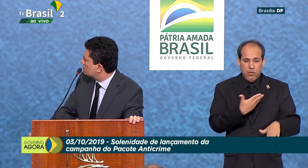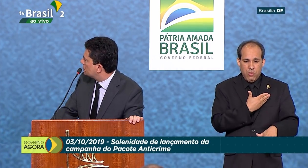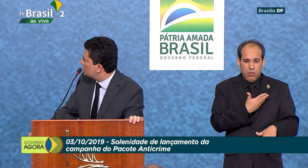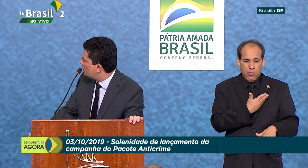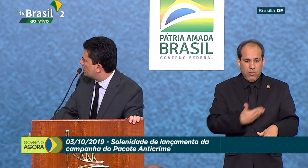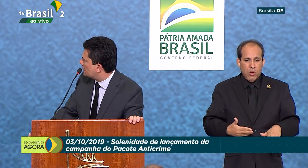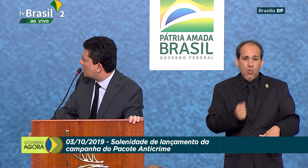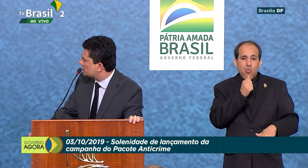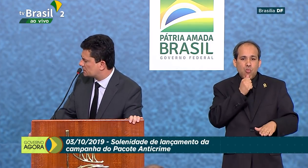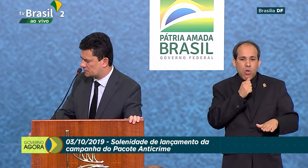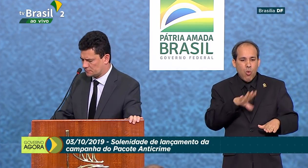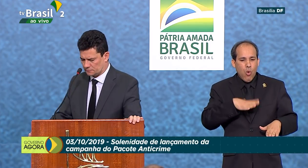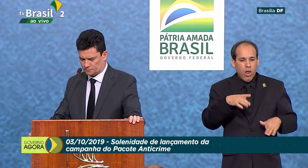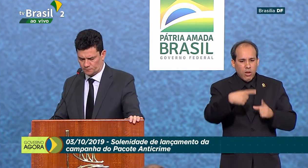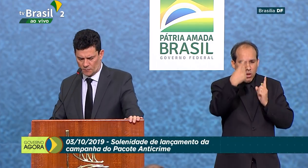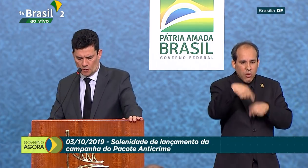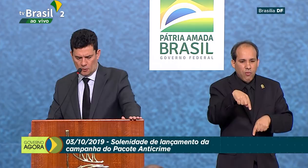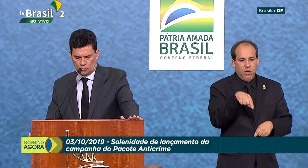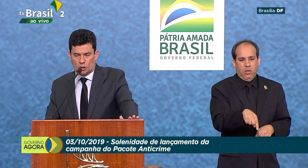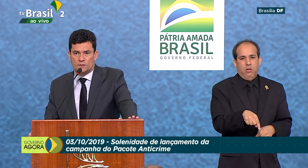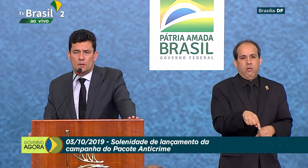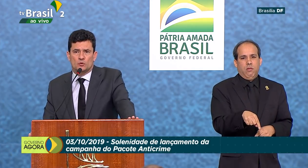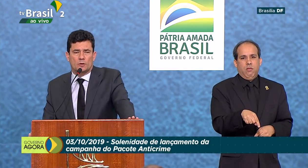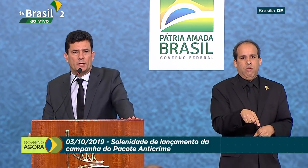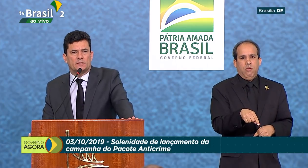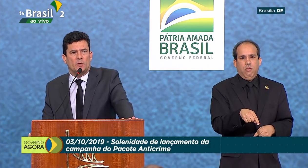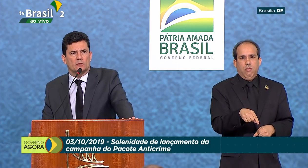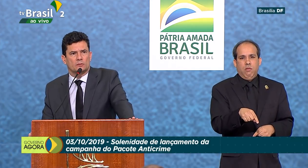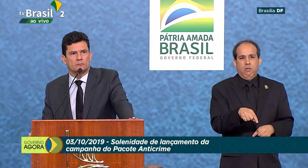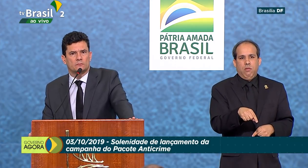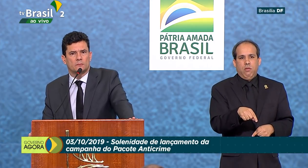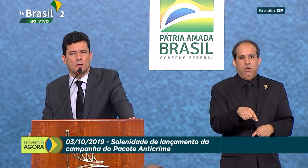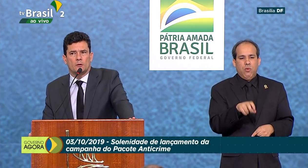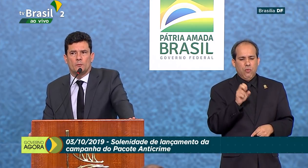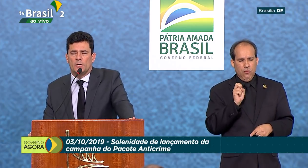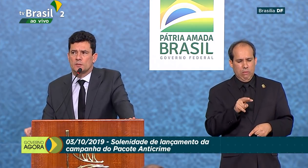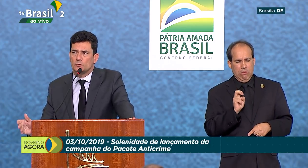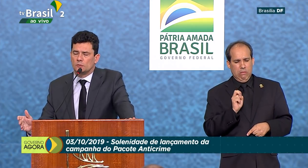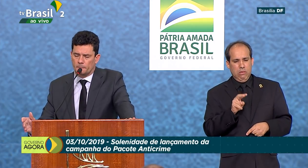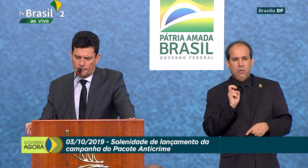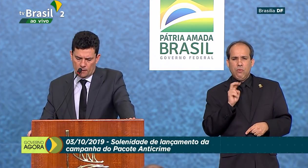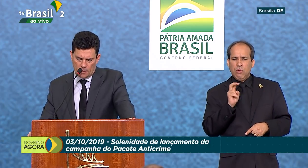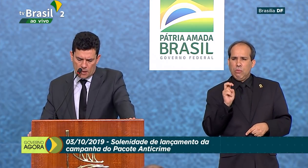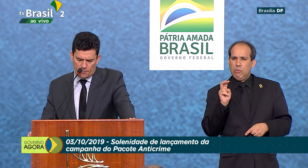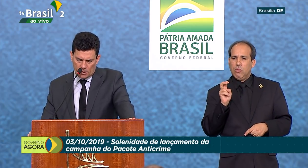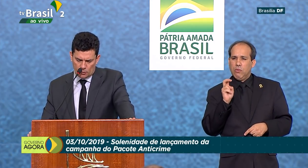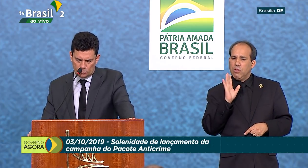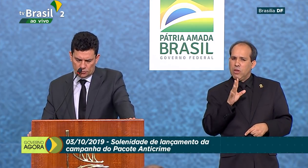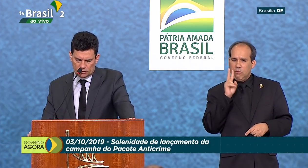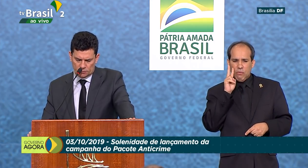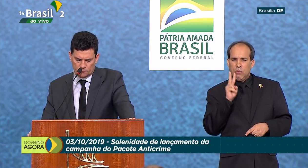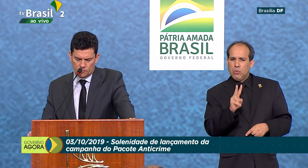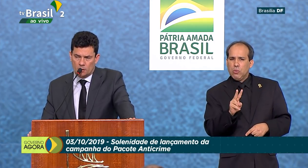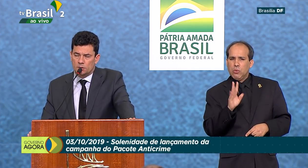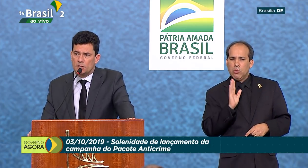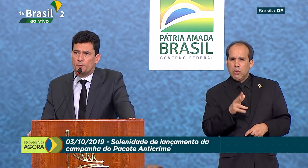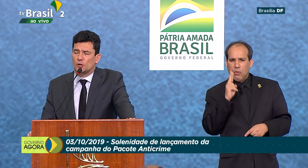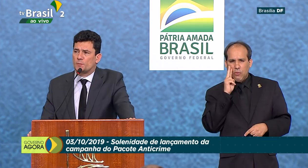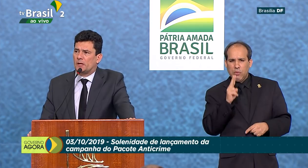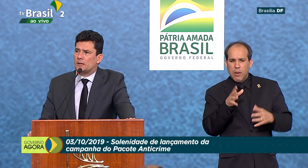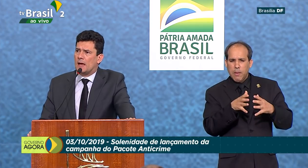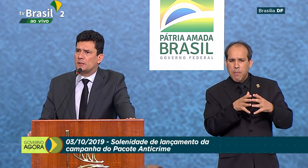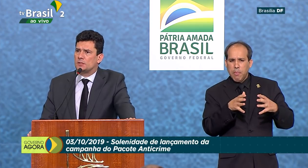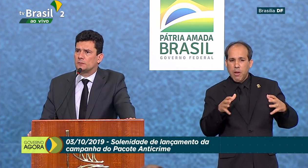coragem de enfrentá-las. Nós vimos o crescimento, mesmo em períodos